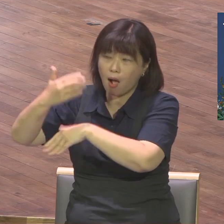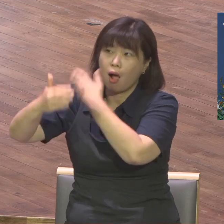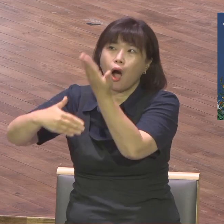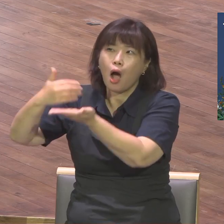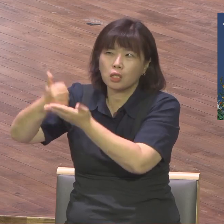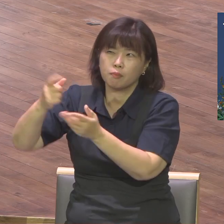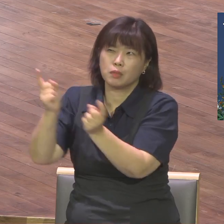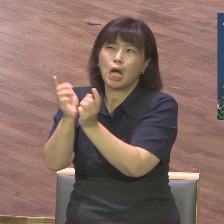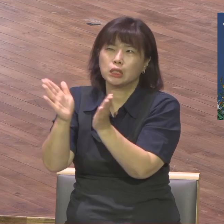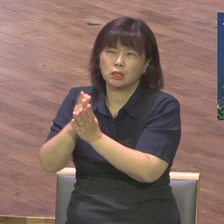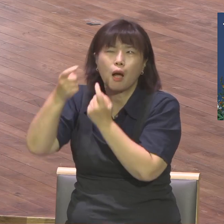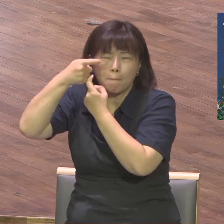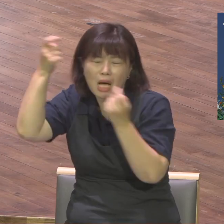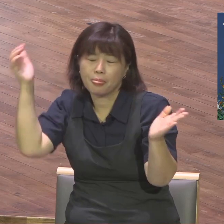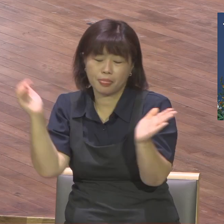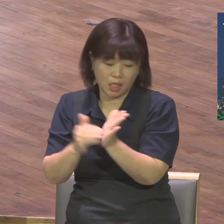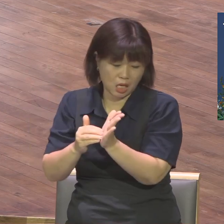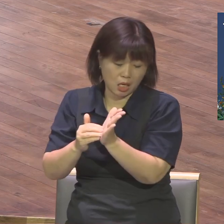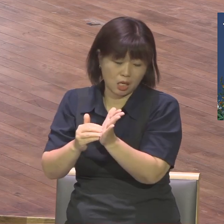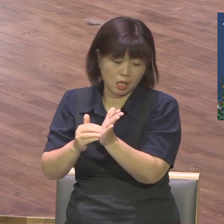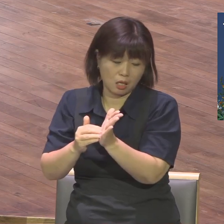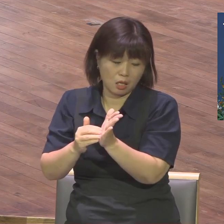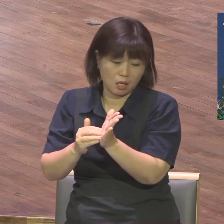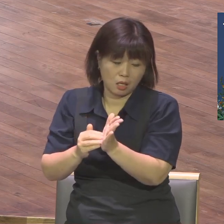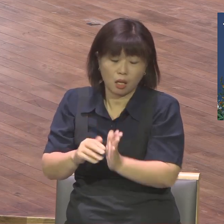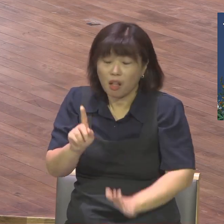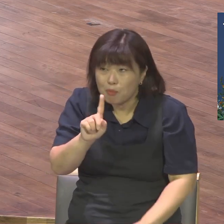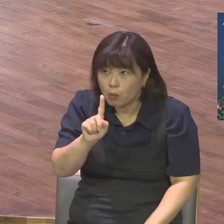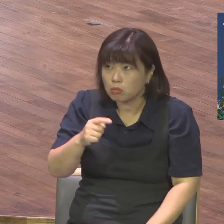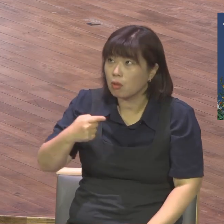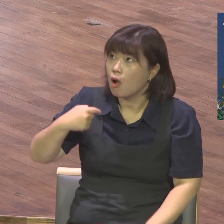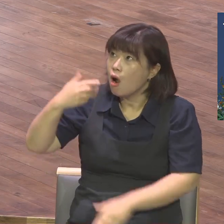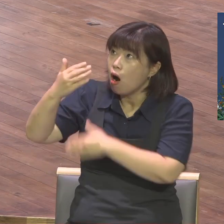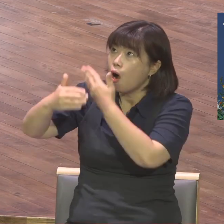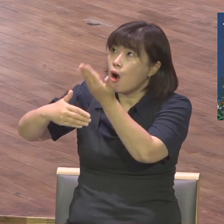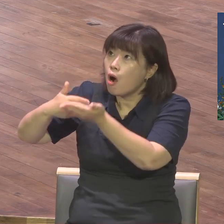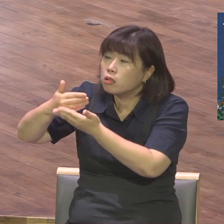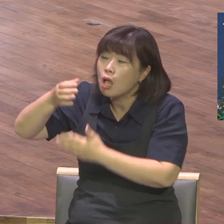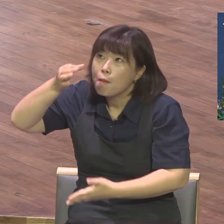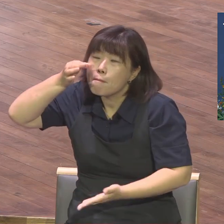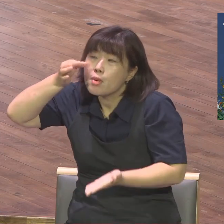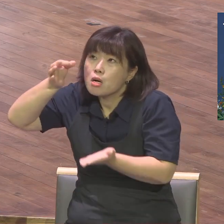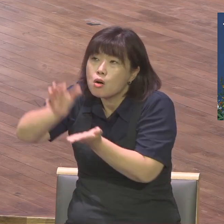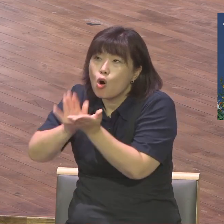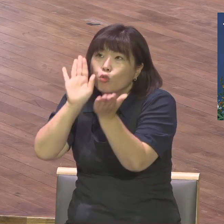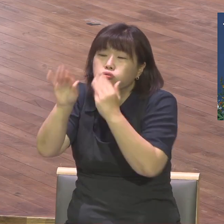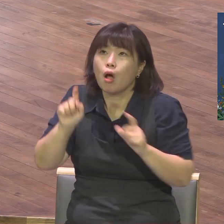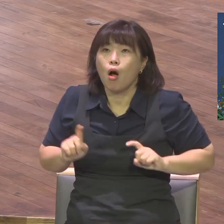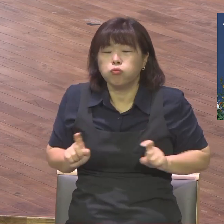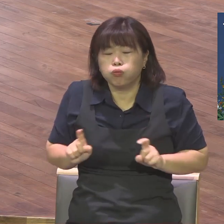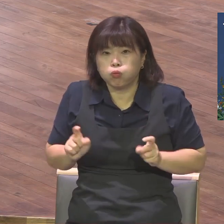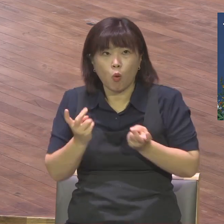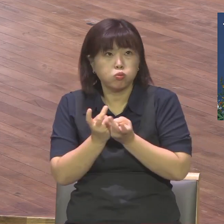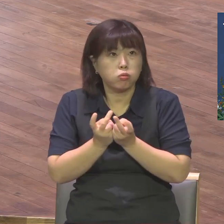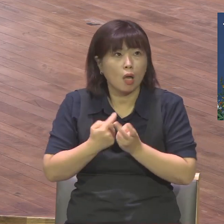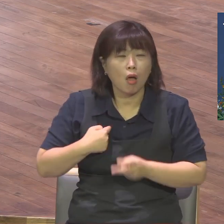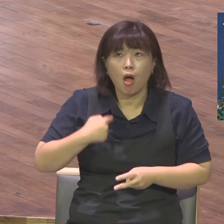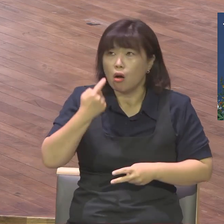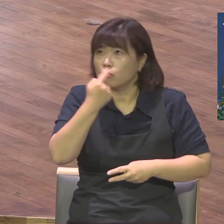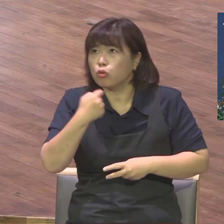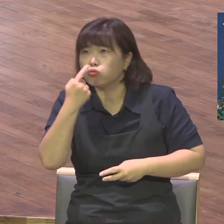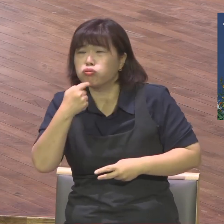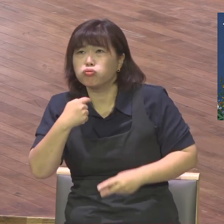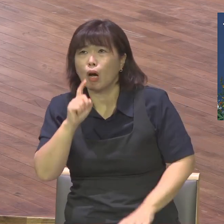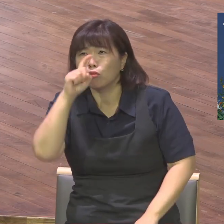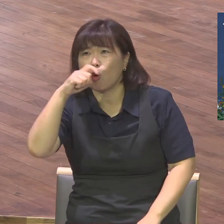이사야가 그리스도의 영광된 모습을 보았을 때 그는 특별히 자신의 여러 지체 중에서 입술이 부정하다라고